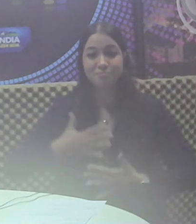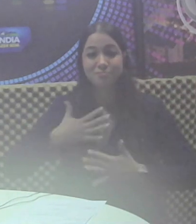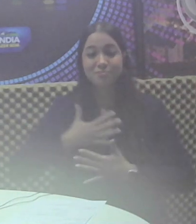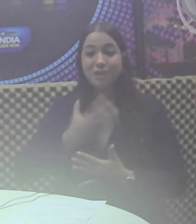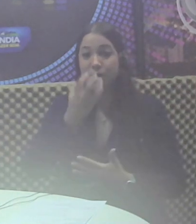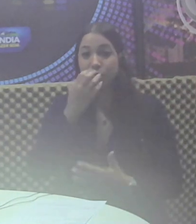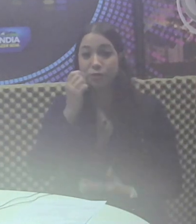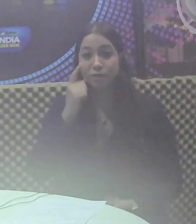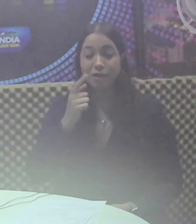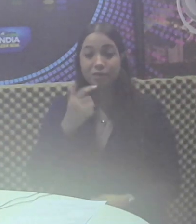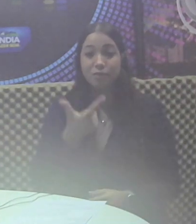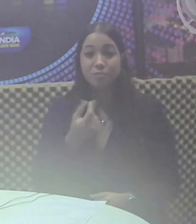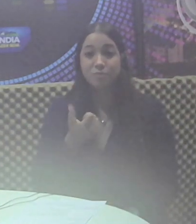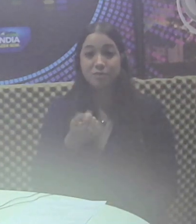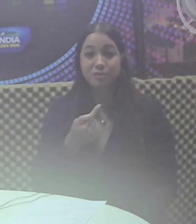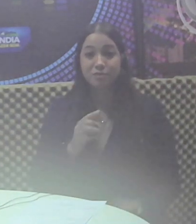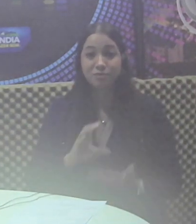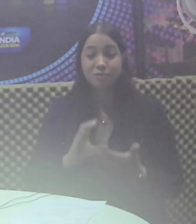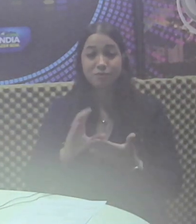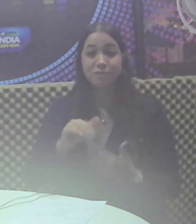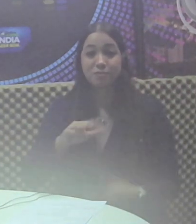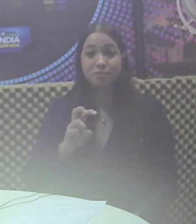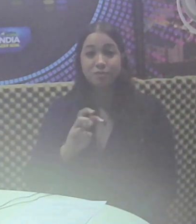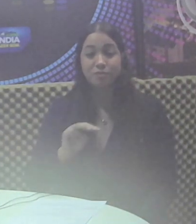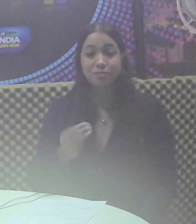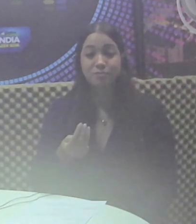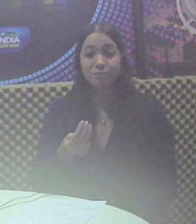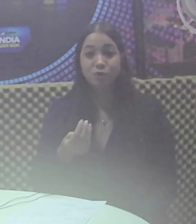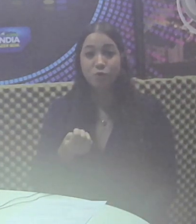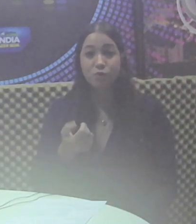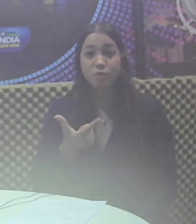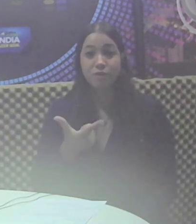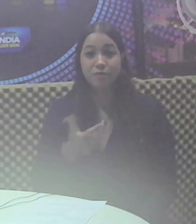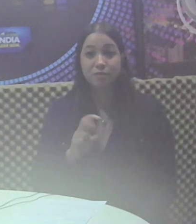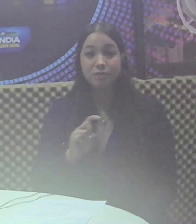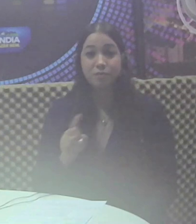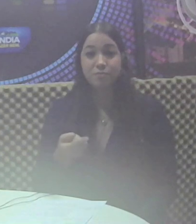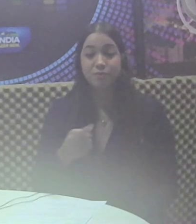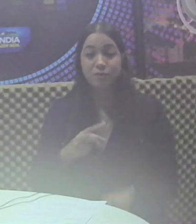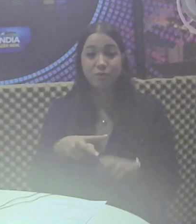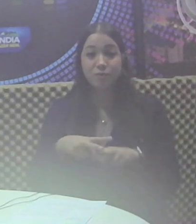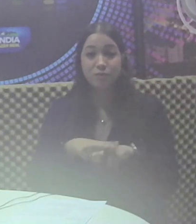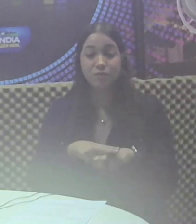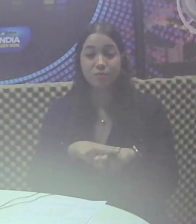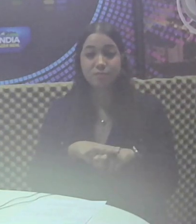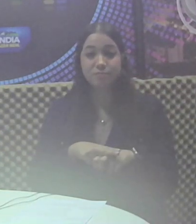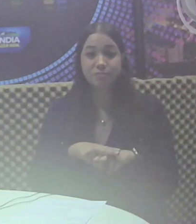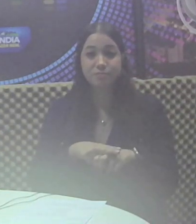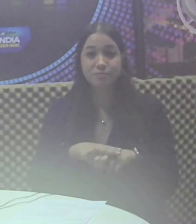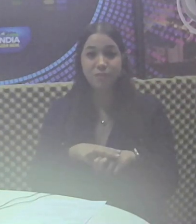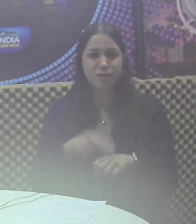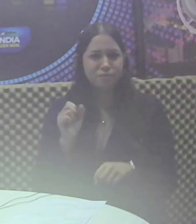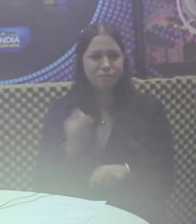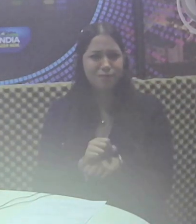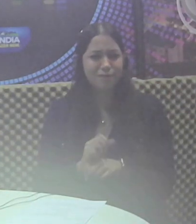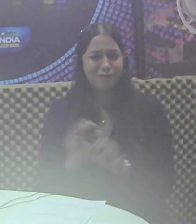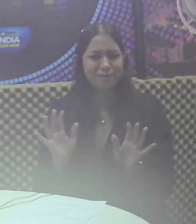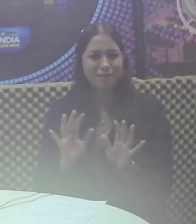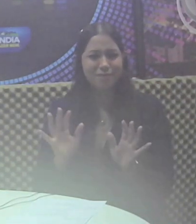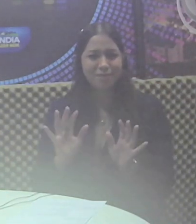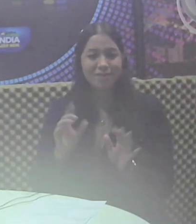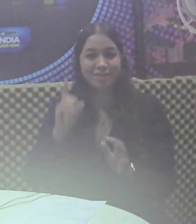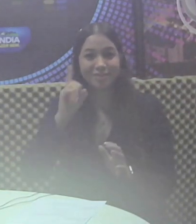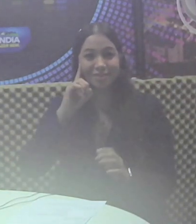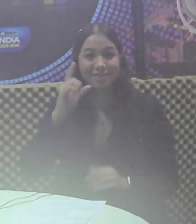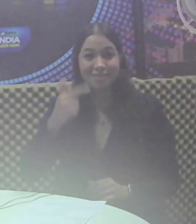isso, desde 2017 investiu mais de 5 milhões em quase 25 mil castrações. E não para por aí, agora dia